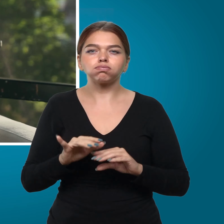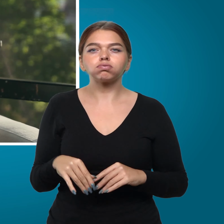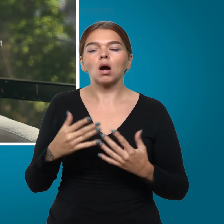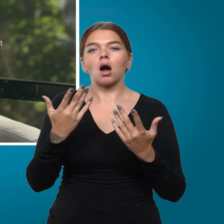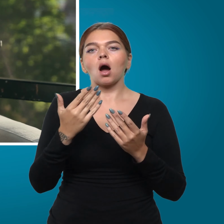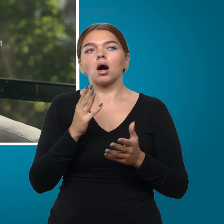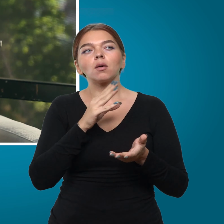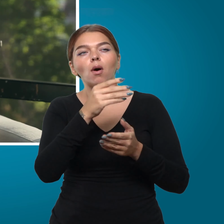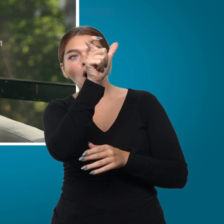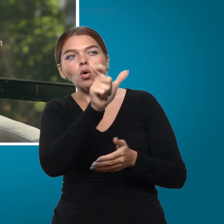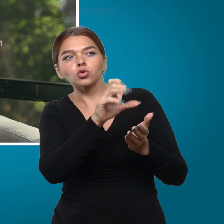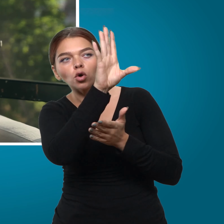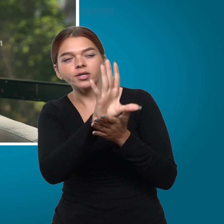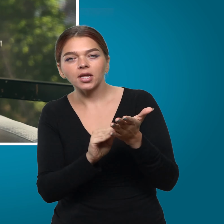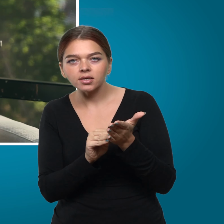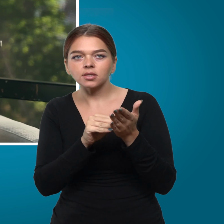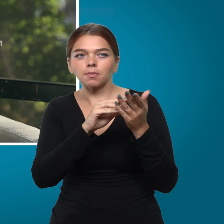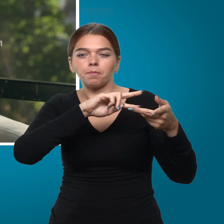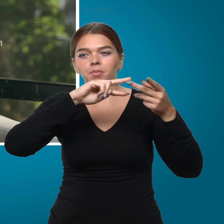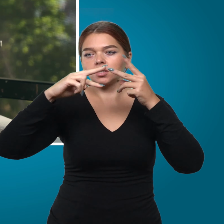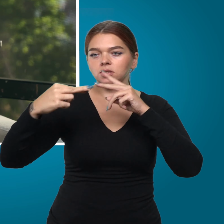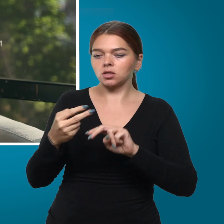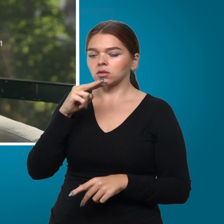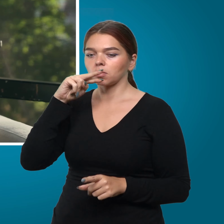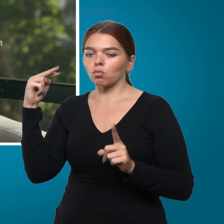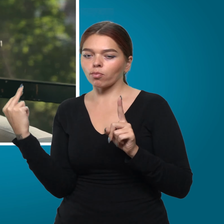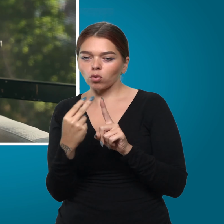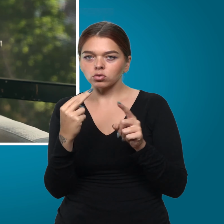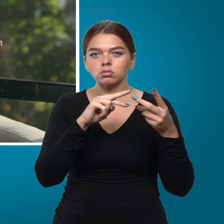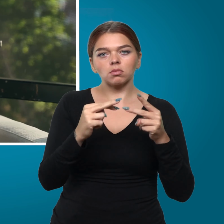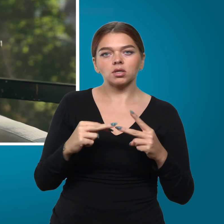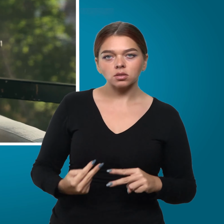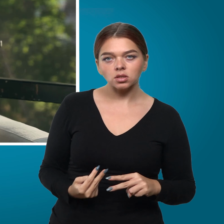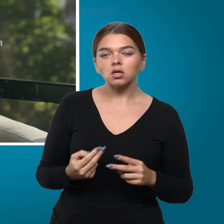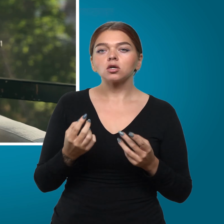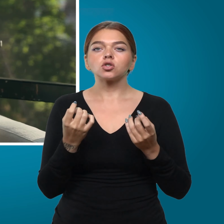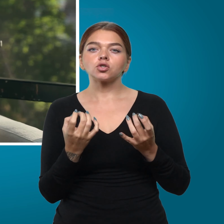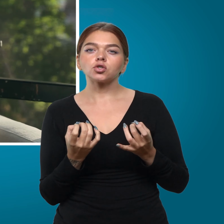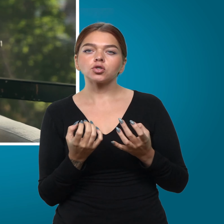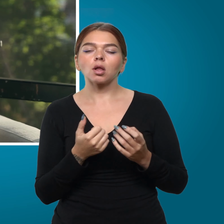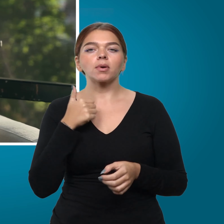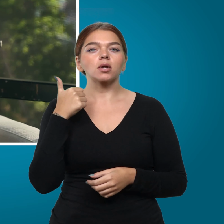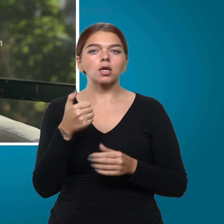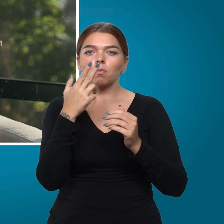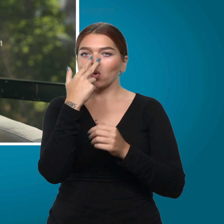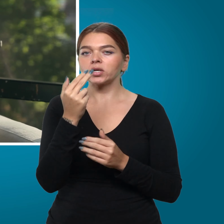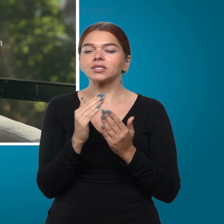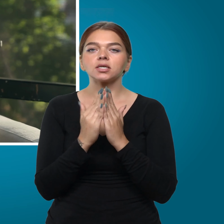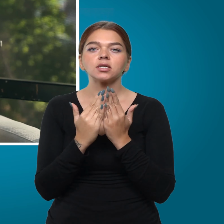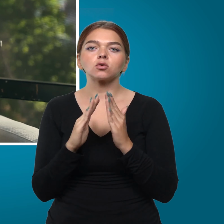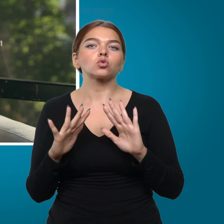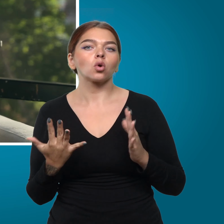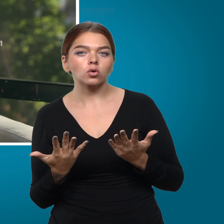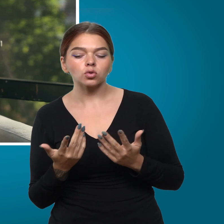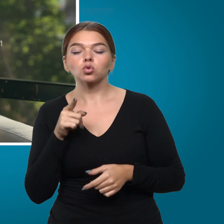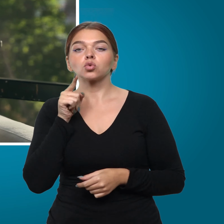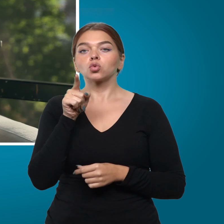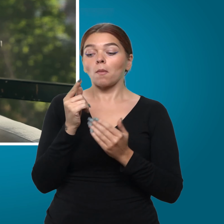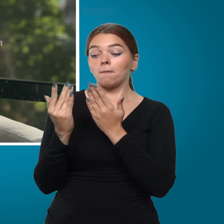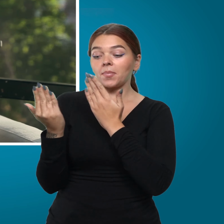nesi vienas kažkuriuo klausimu. Aš su savo knyga pridėsiu, kad kadangi jinai yra apie pirmo tipo diabetą, tai man, kai ją išleido, man